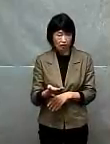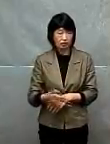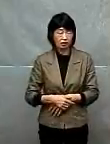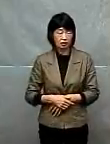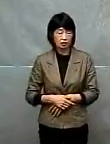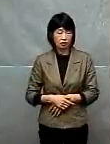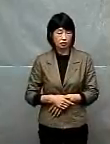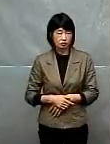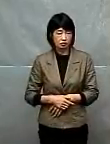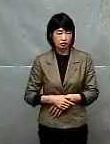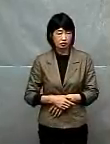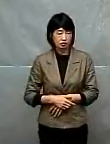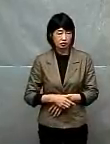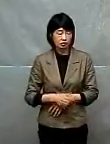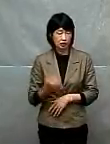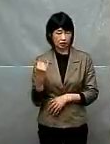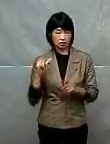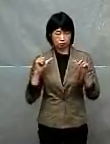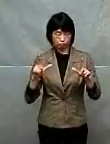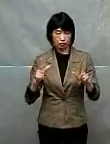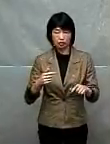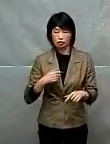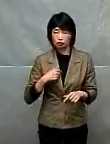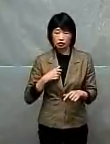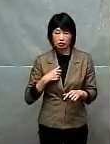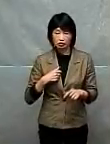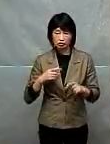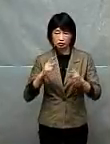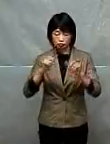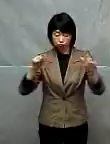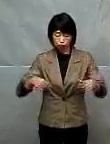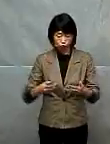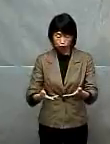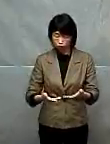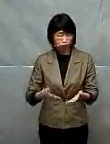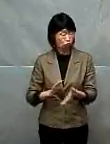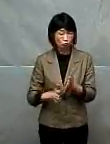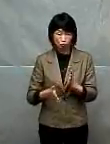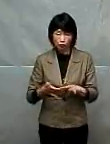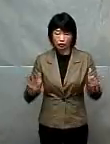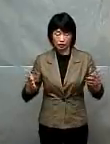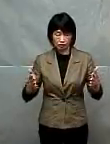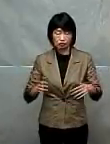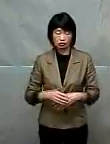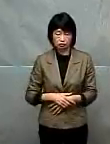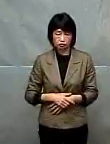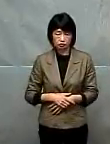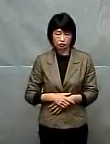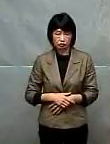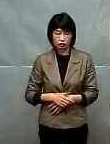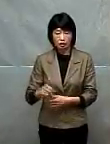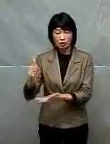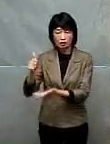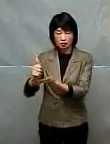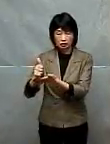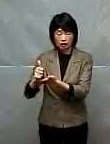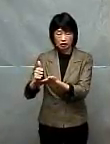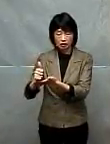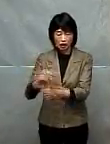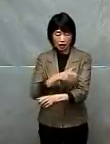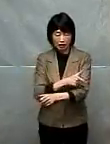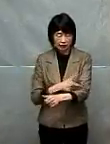ですが。 いえ、何も受け取ってはおりませんで、その記者会見した模様をですね、